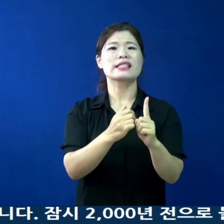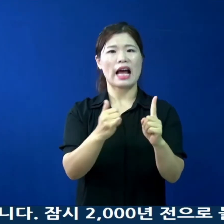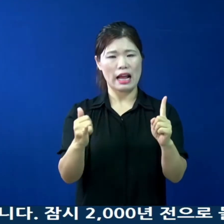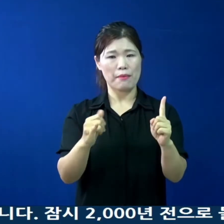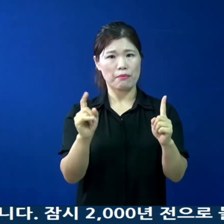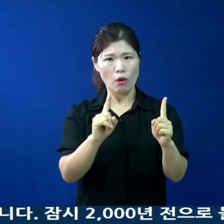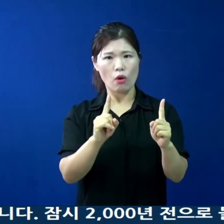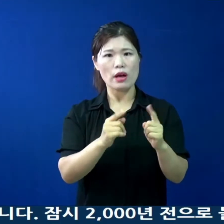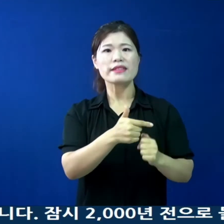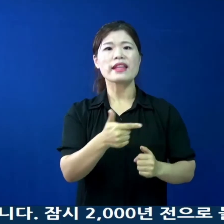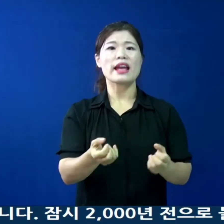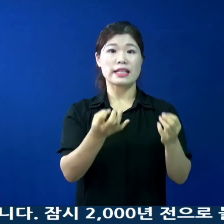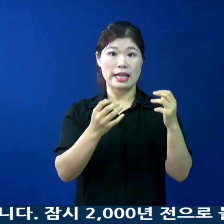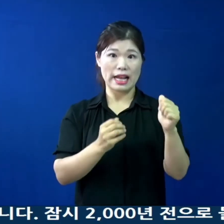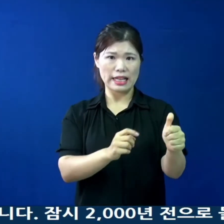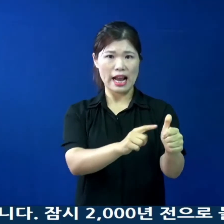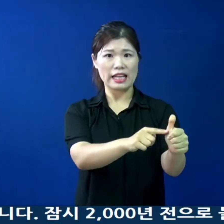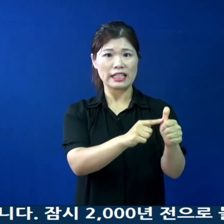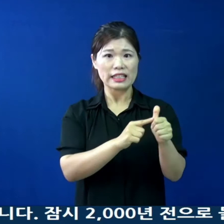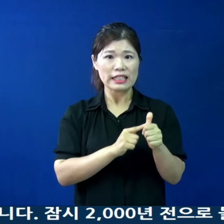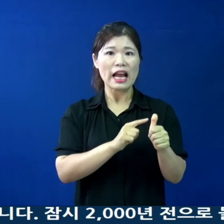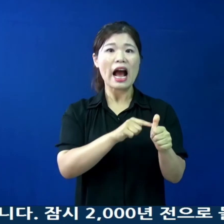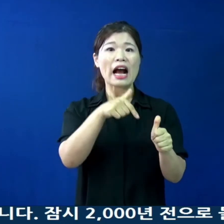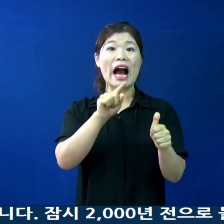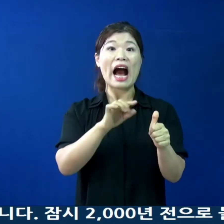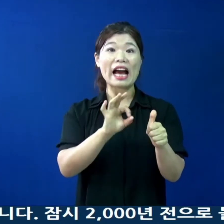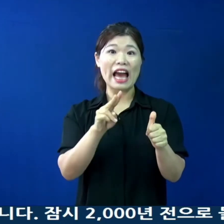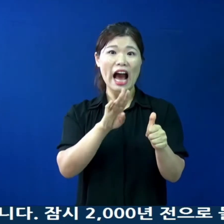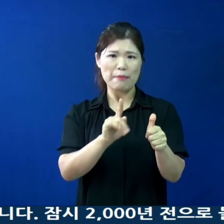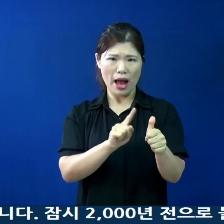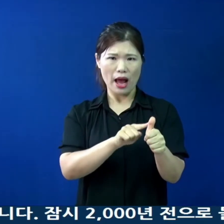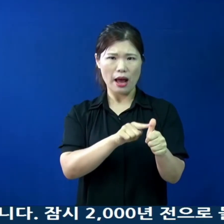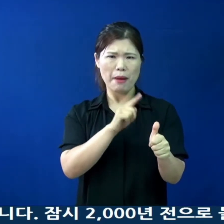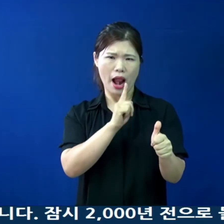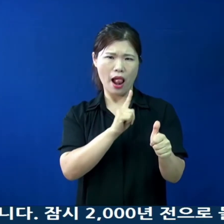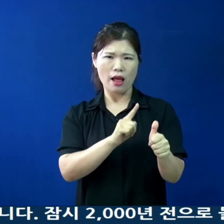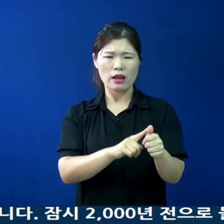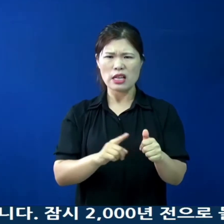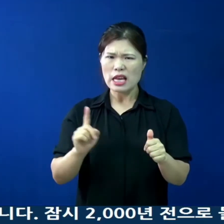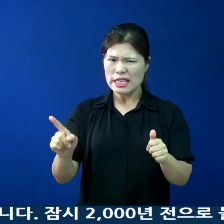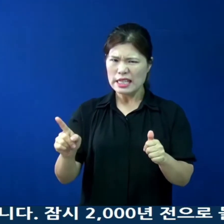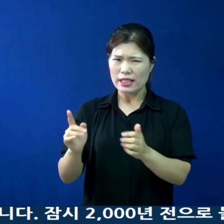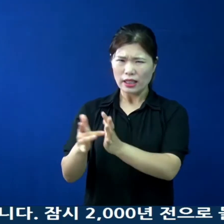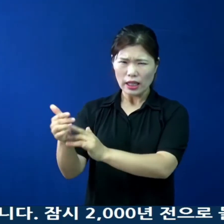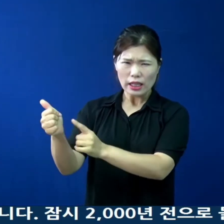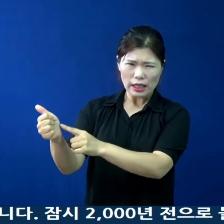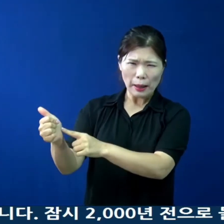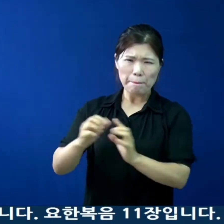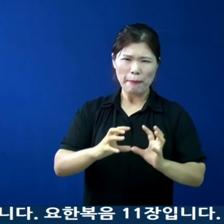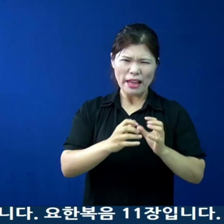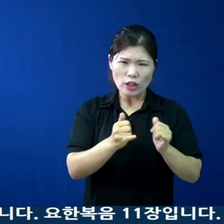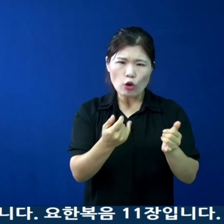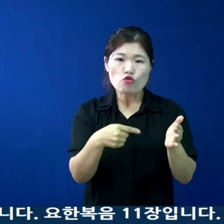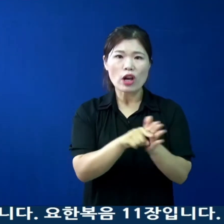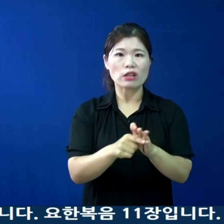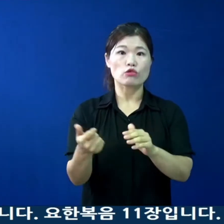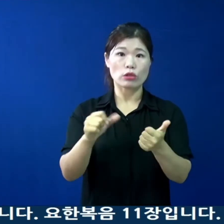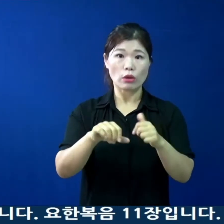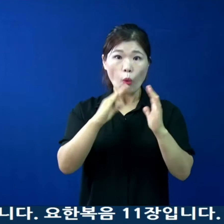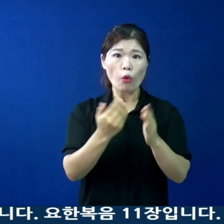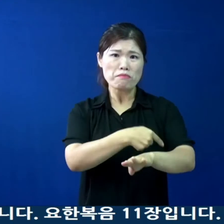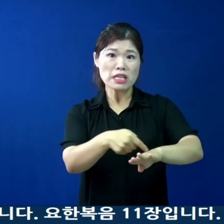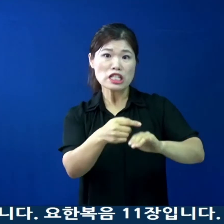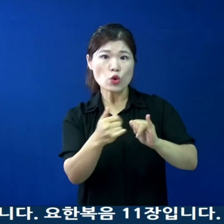해의 대제사장인 가야바가 이렇게 말을 합니다. 한 사람이 백성을 위하여 죽어서 온